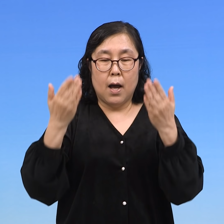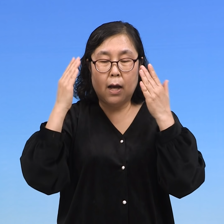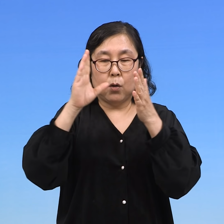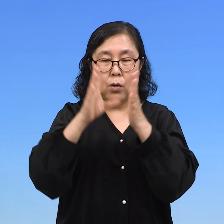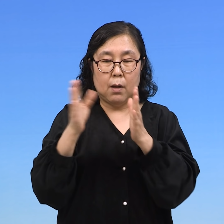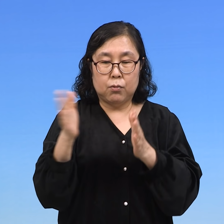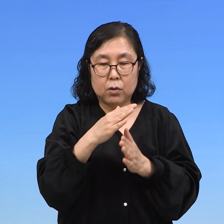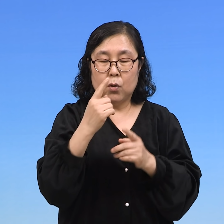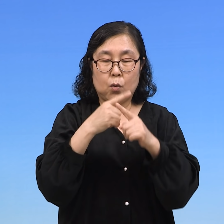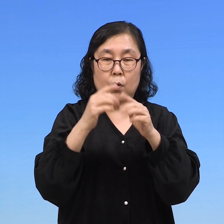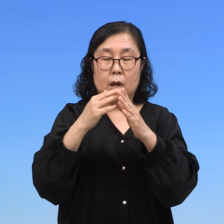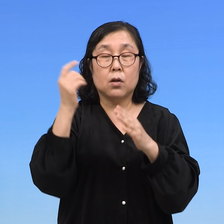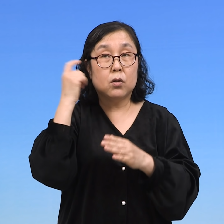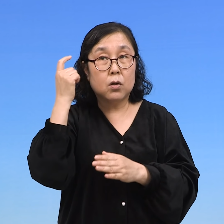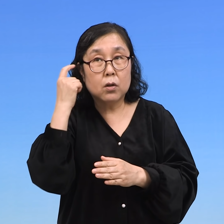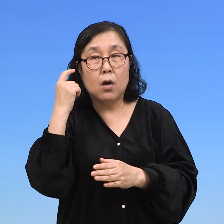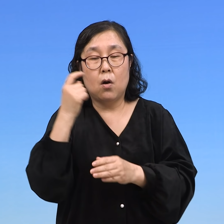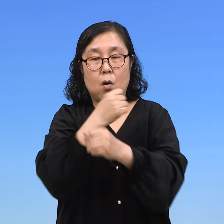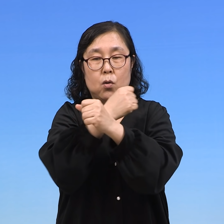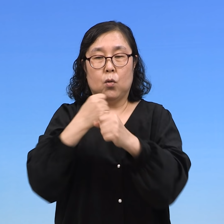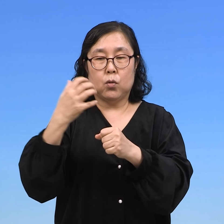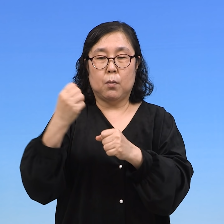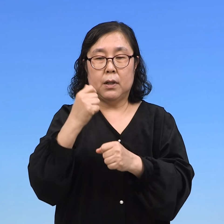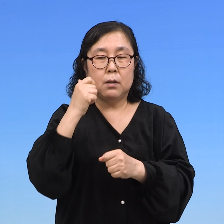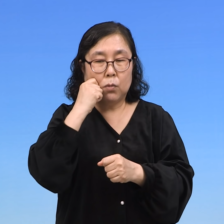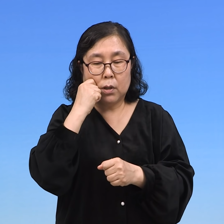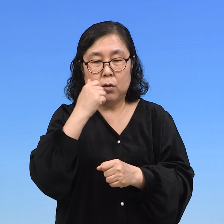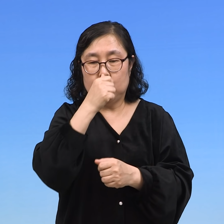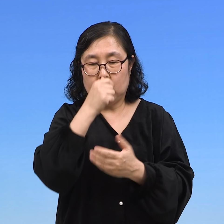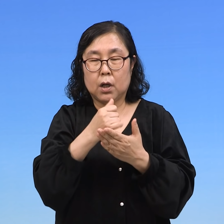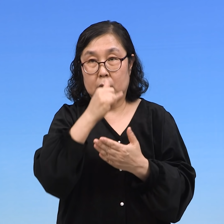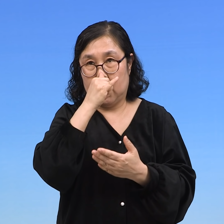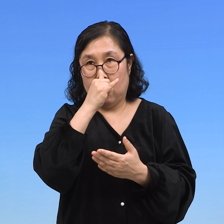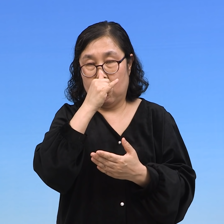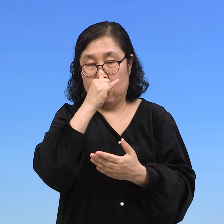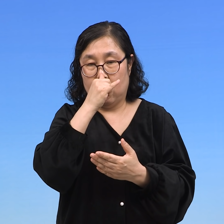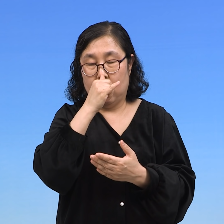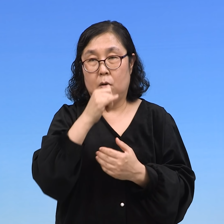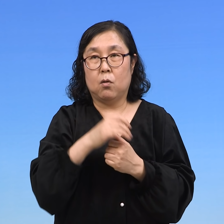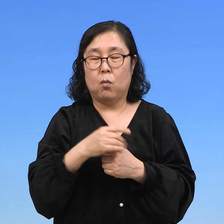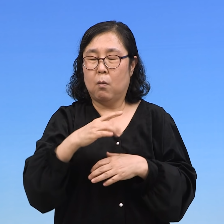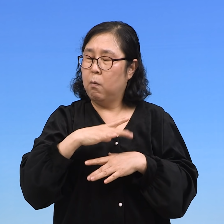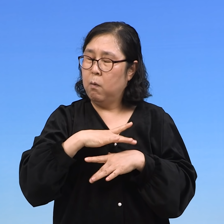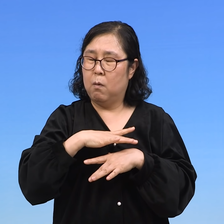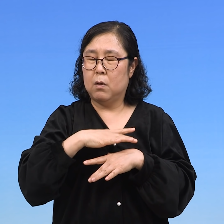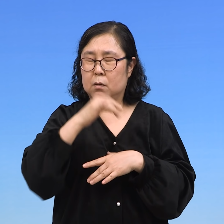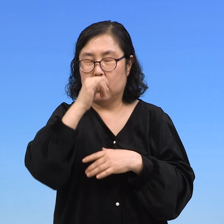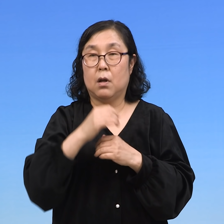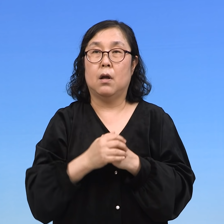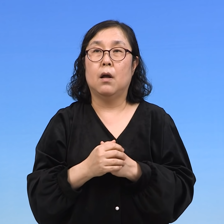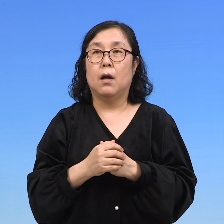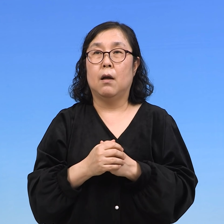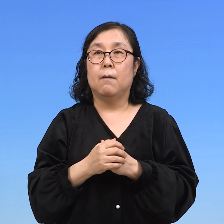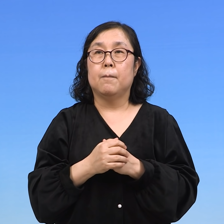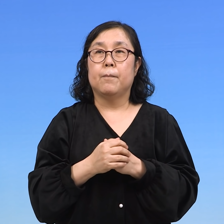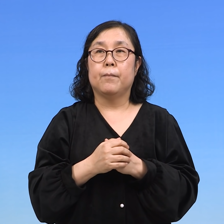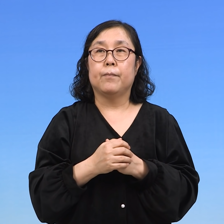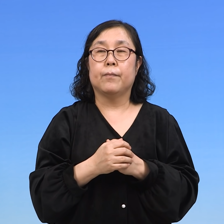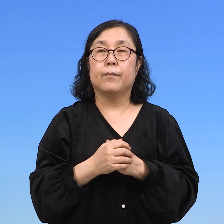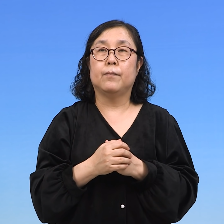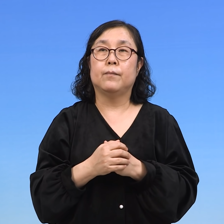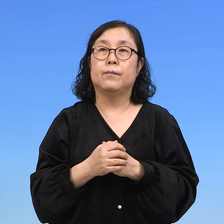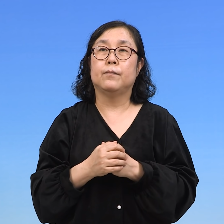말씀을 굉장히 두려워했습니다 이게 용서받지 못하는 죄가 있다 그러니까 그게 이번에 제가 다시 한 번 이게